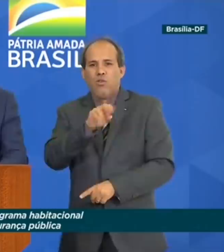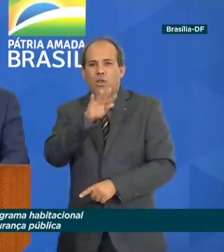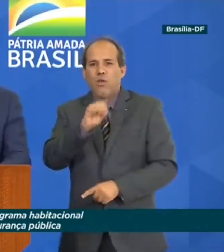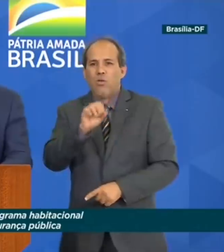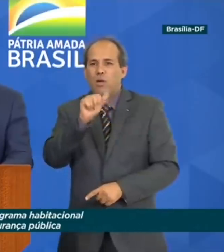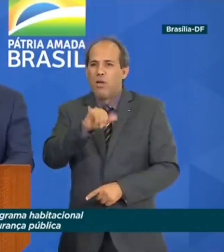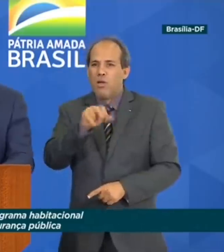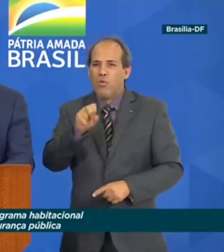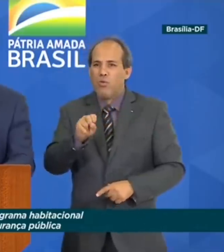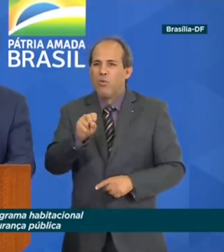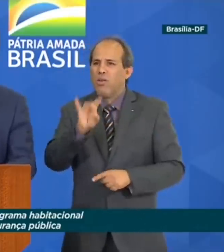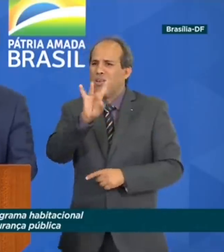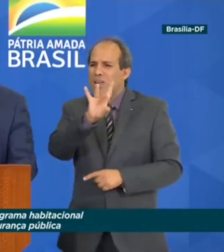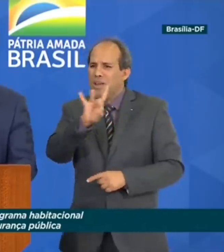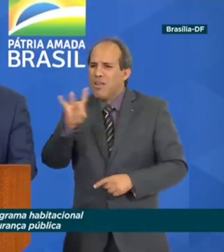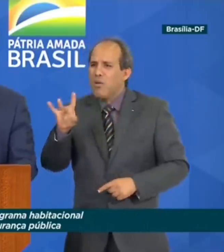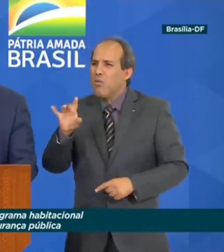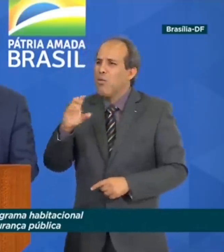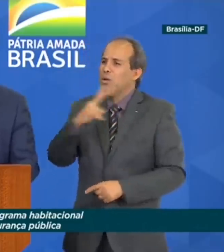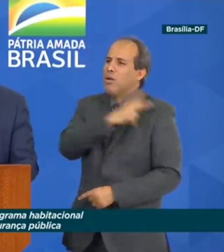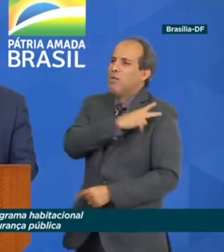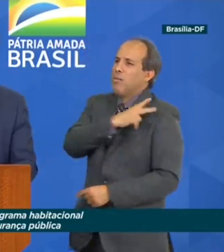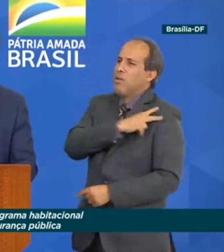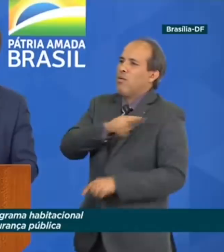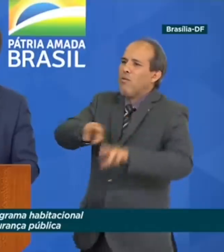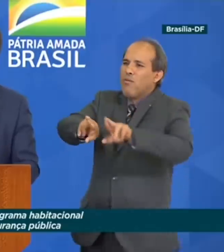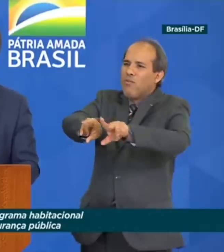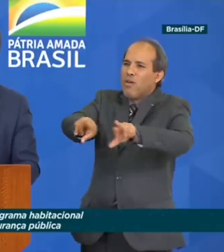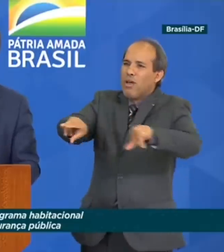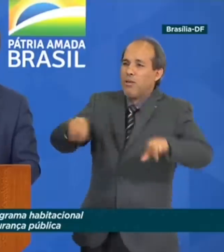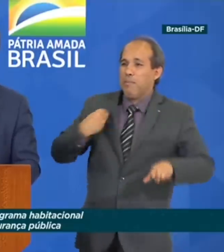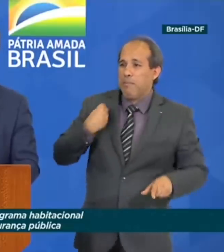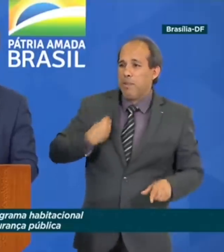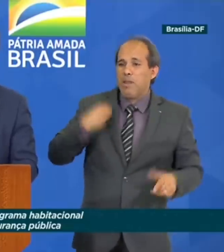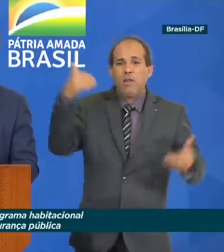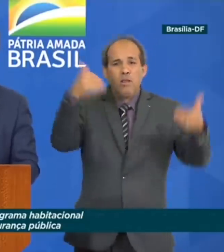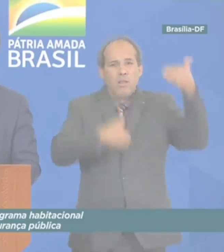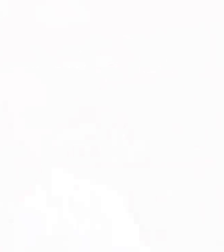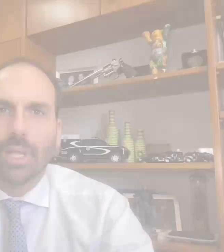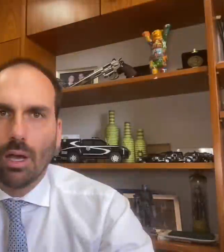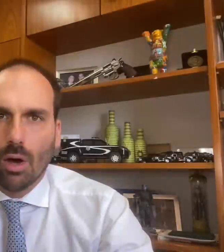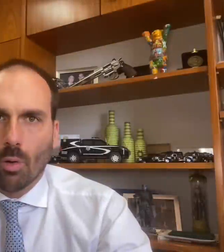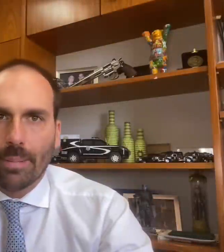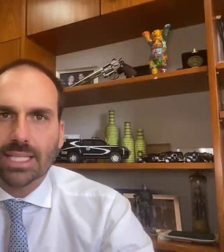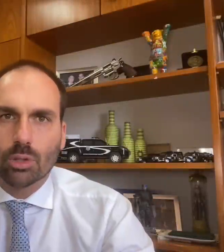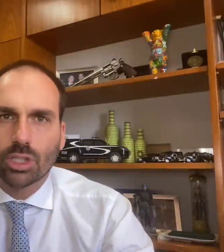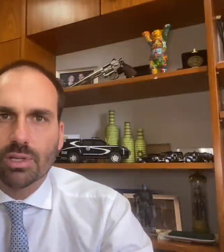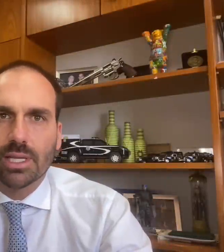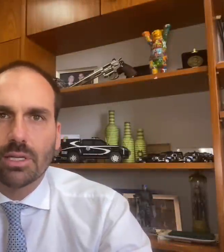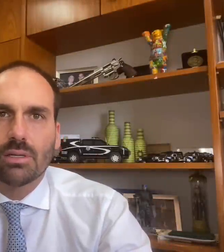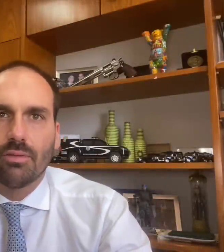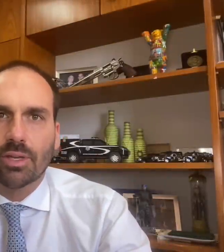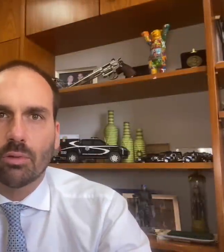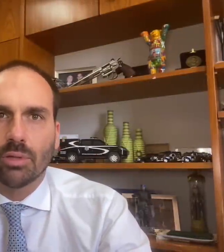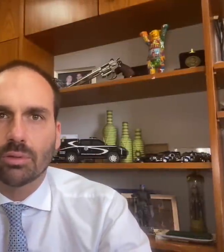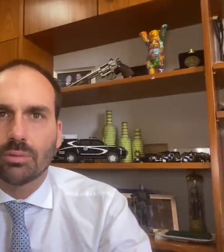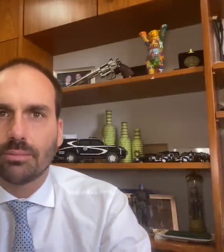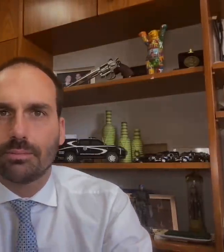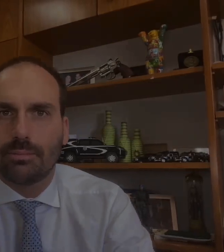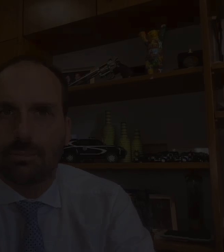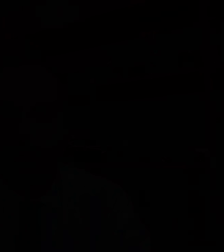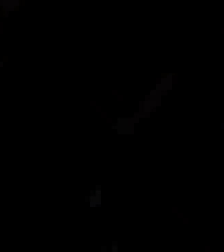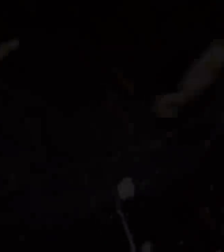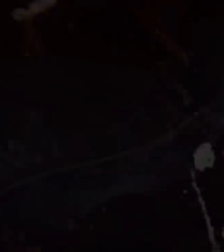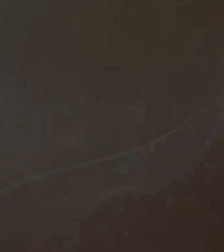Soldado Prisco, ao Capitão Pociúncula, a todos que têm se dedicado nessa pauta. Um abraço a todos vocês. Fiquem com Deus.